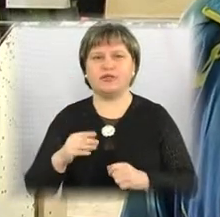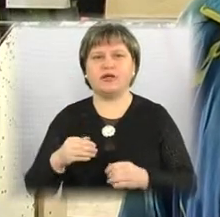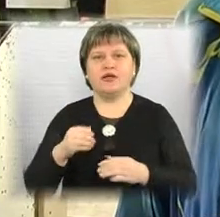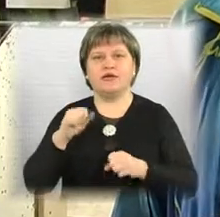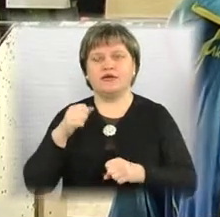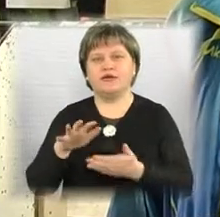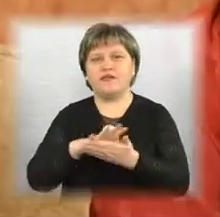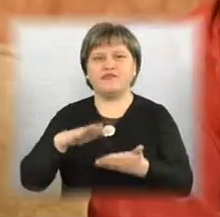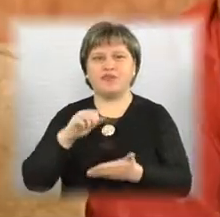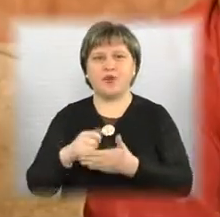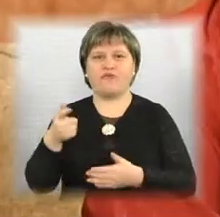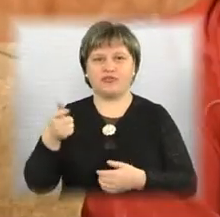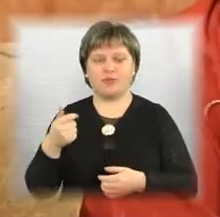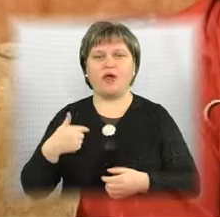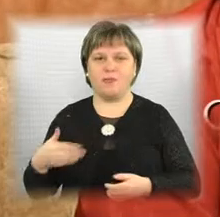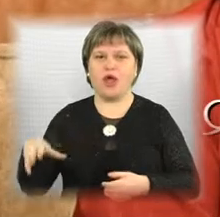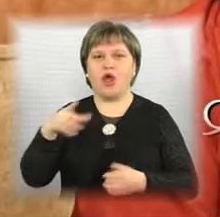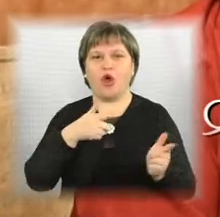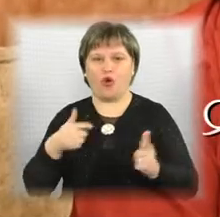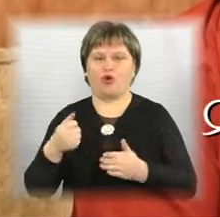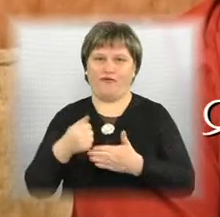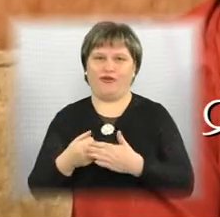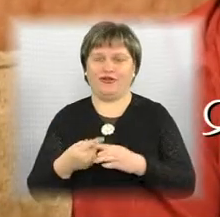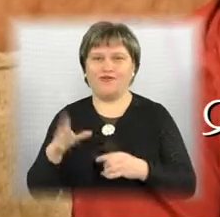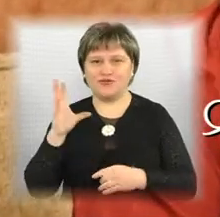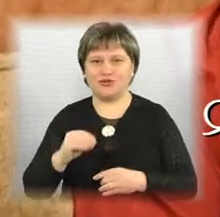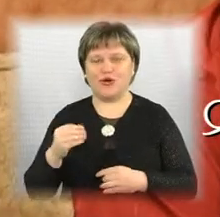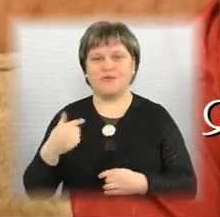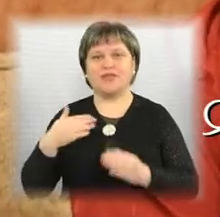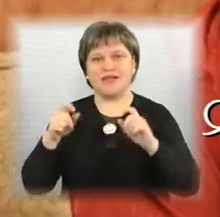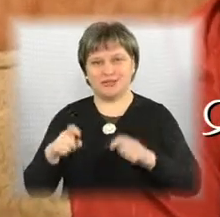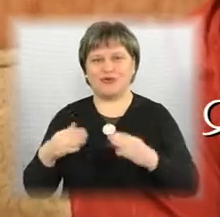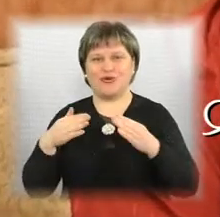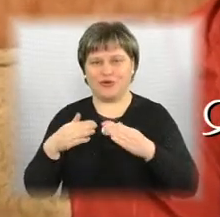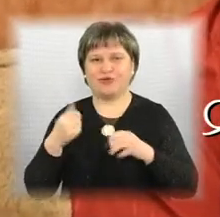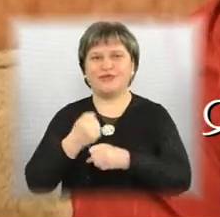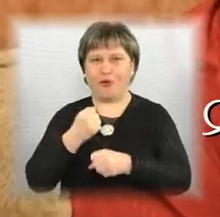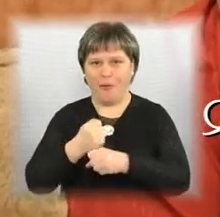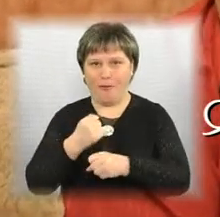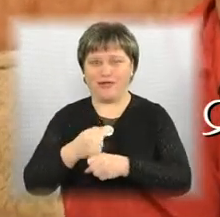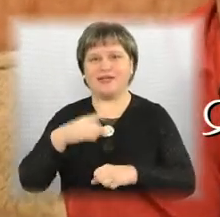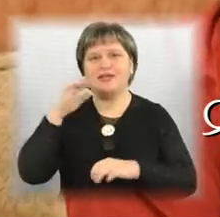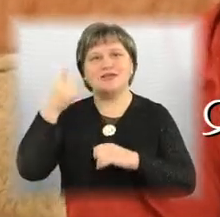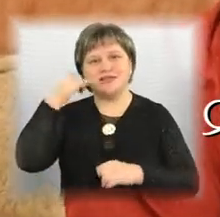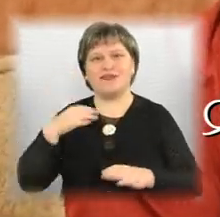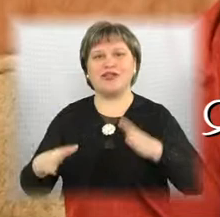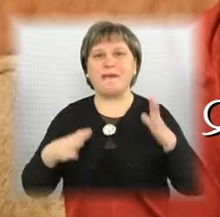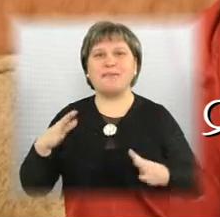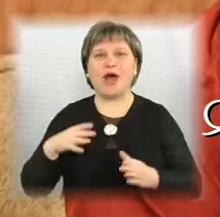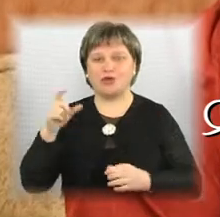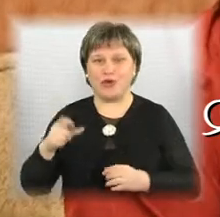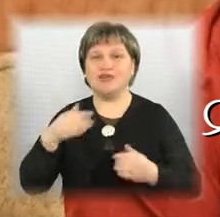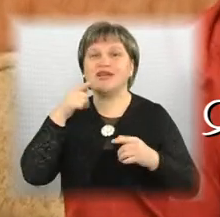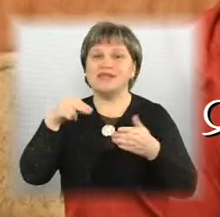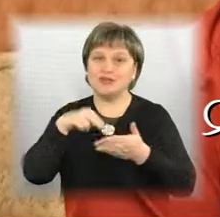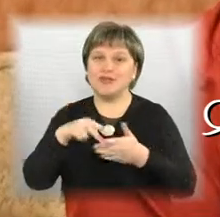до всього готовим. Ми на роботі сиджу, дзвонить Платону, каже, сидиш чи стоїш, каже, сядь, каже, бо